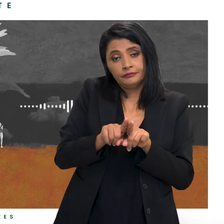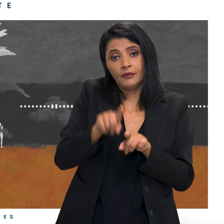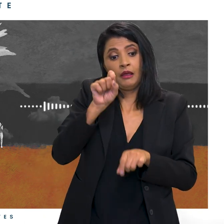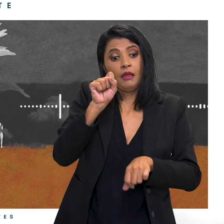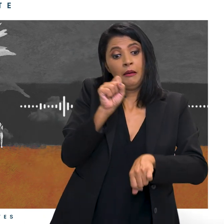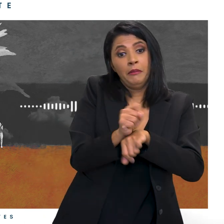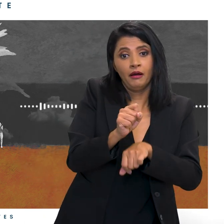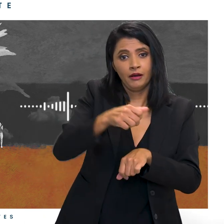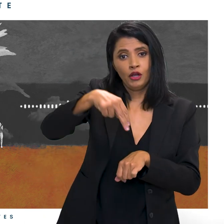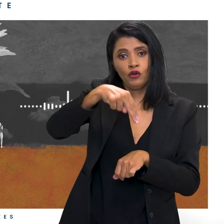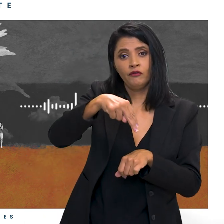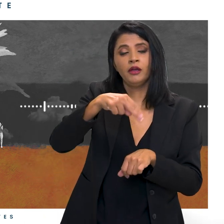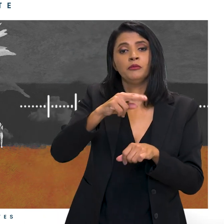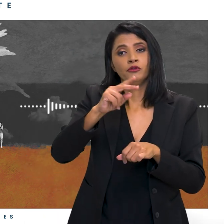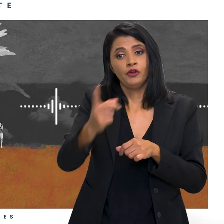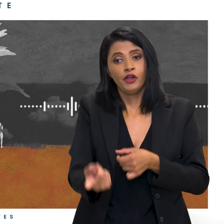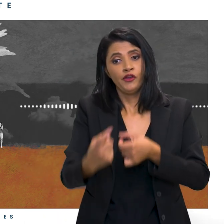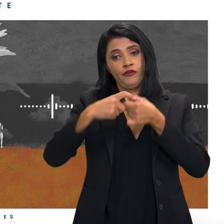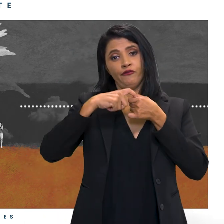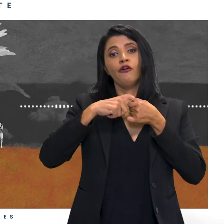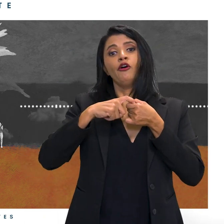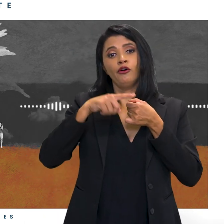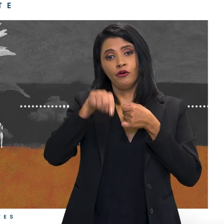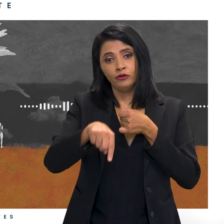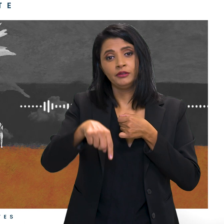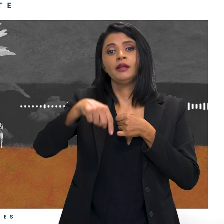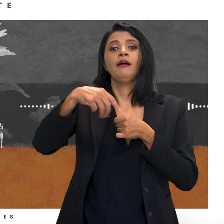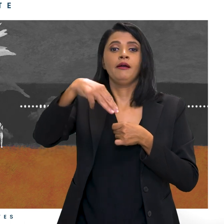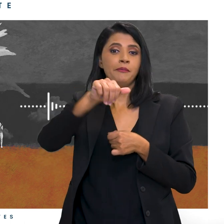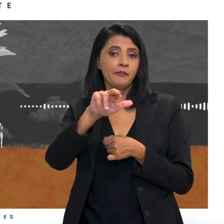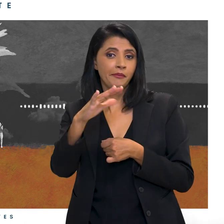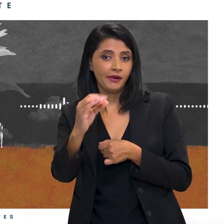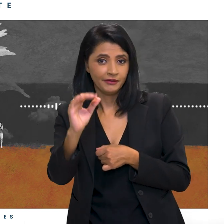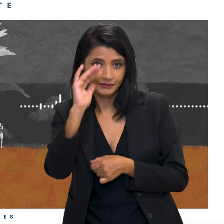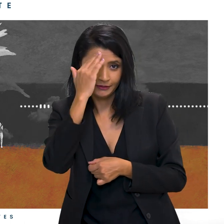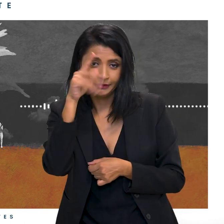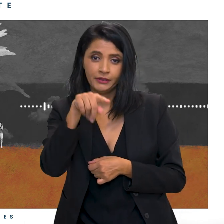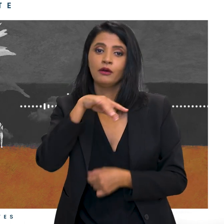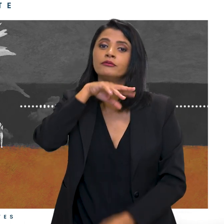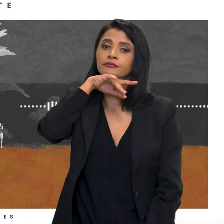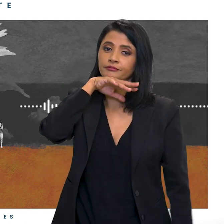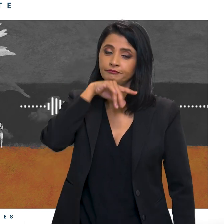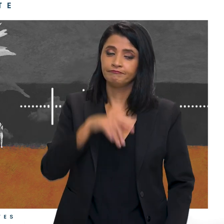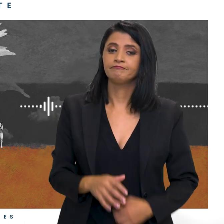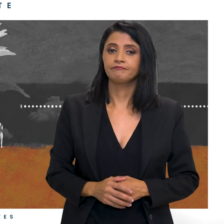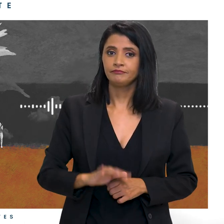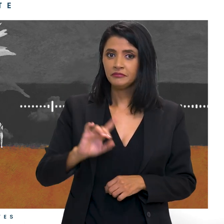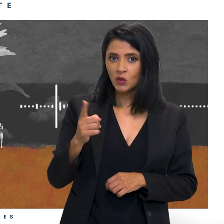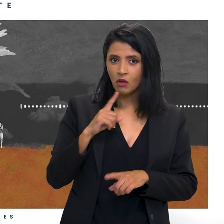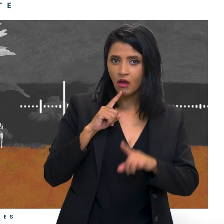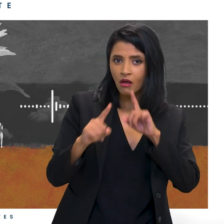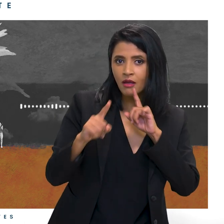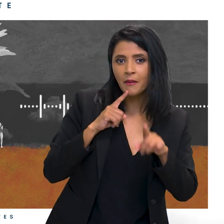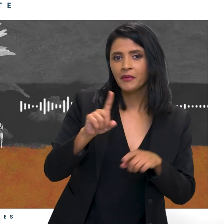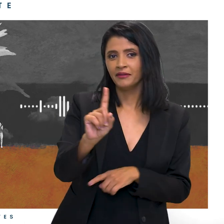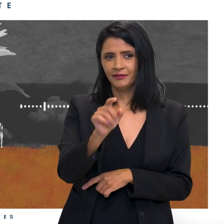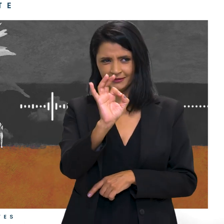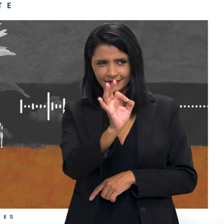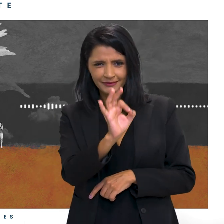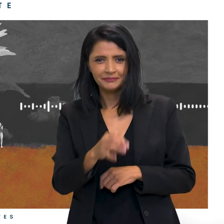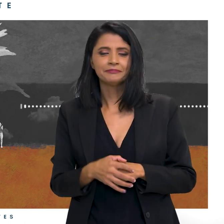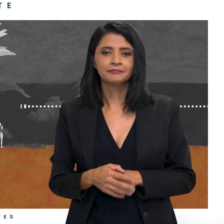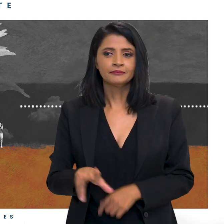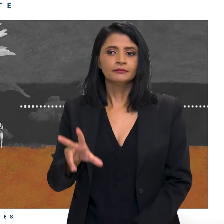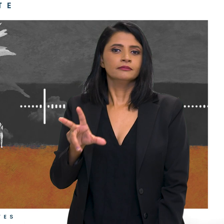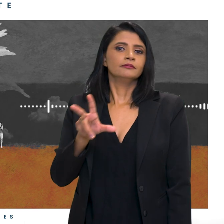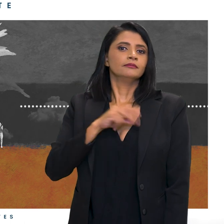mesmo nível também. Ela estabiliza em novembro e volta à atividade em março, entendeu? Então para a gente isso é muito ruim. E ela não foi a única a reclamar